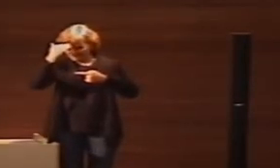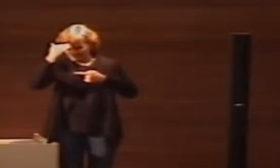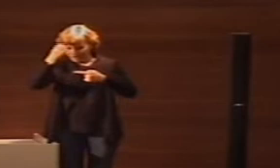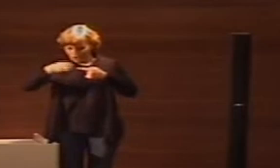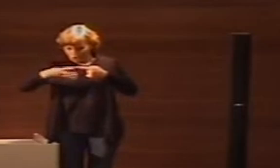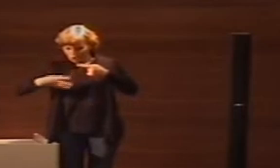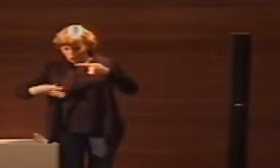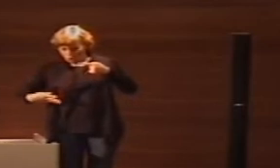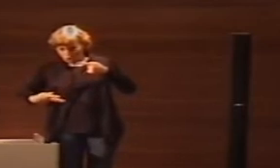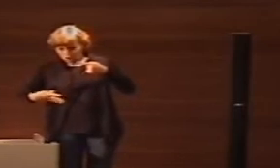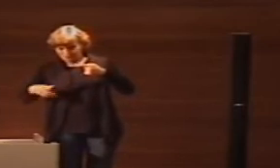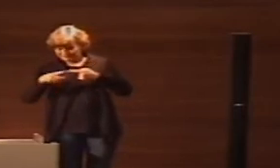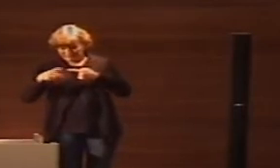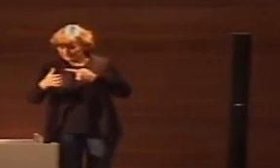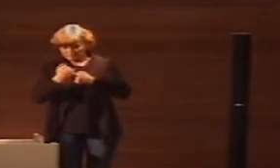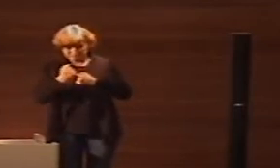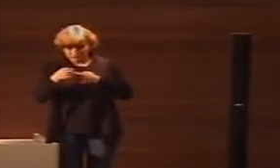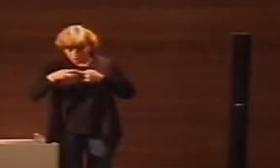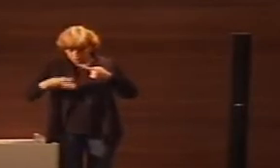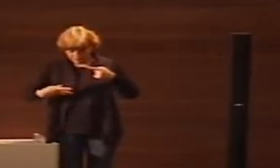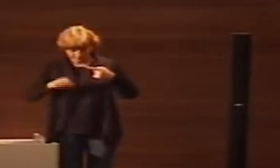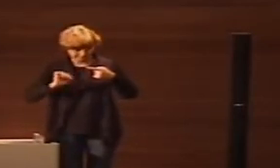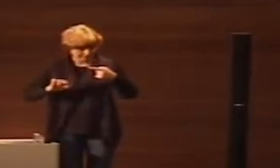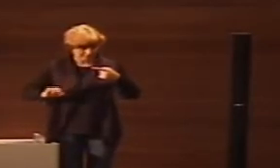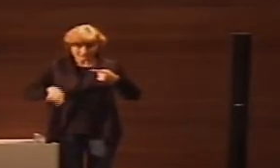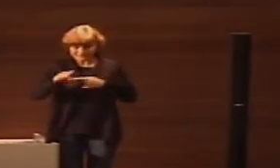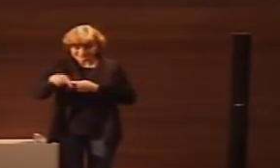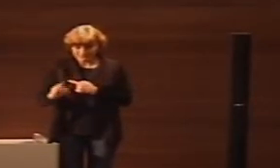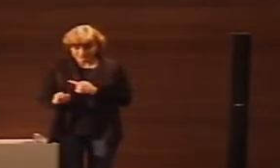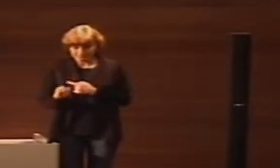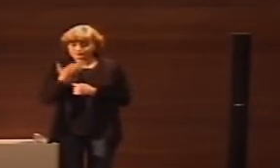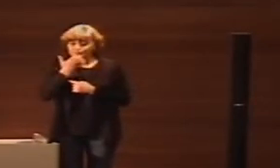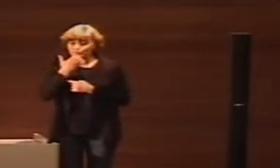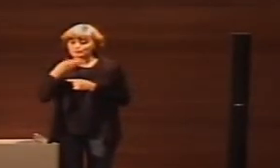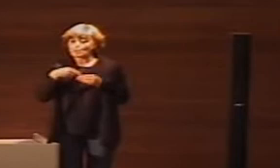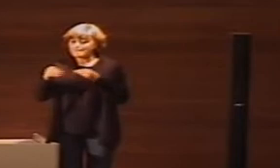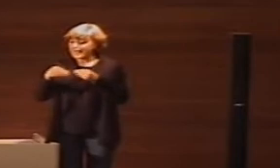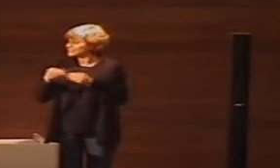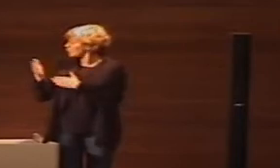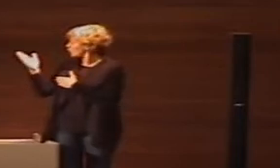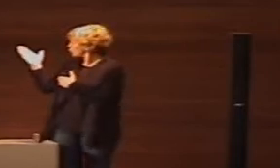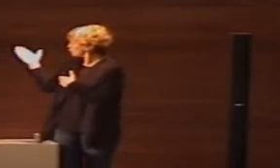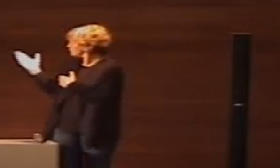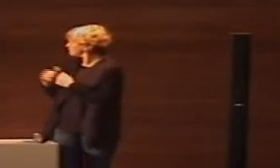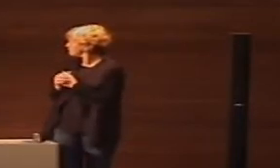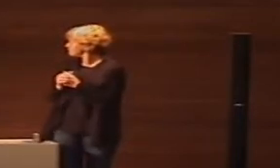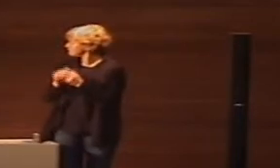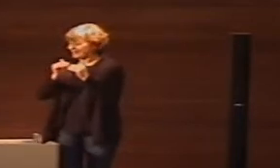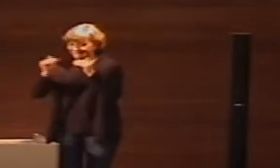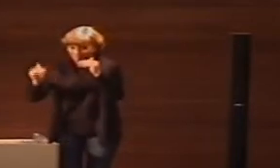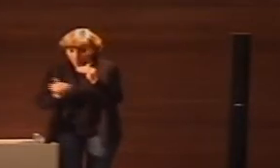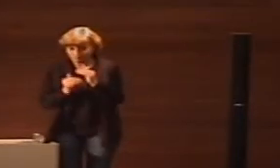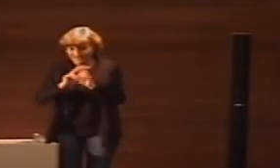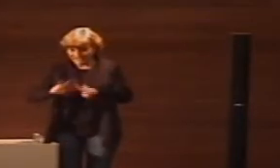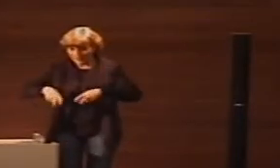Un objetivo del 70% de reciclaje de plásticos para 2030, un límite del 10% de residuos